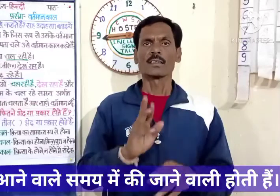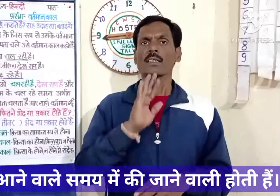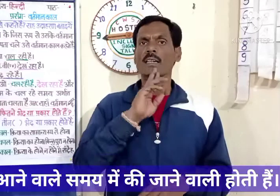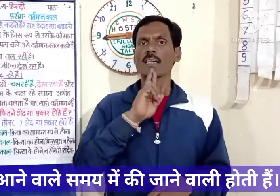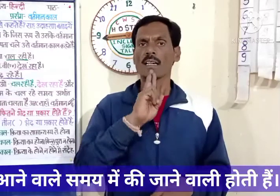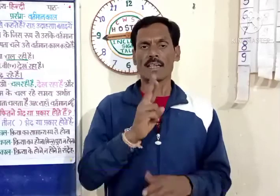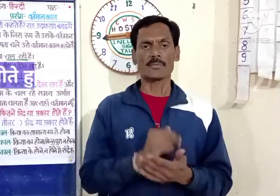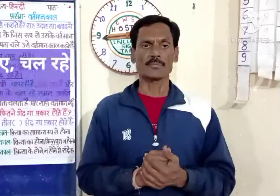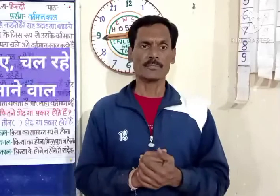हैं।